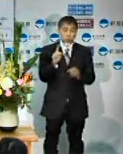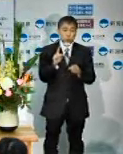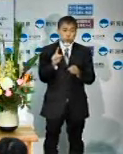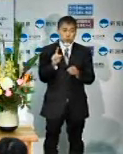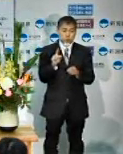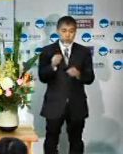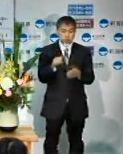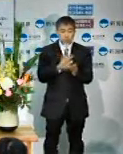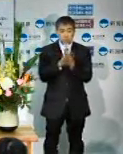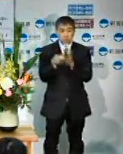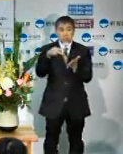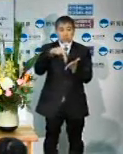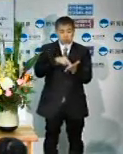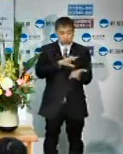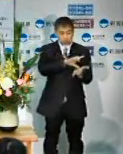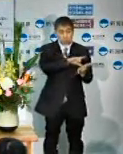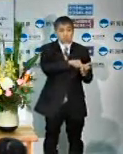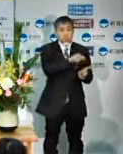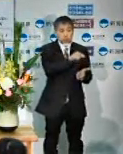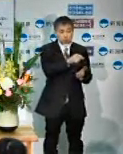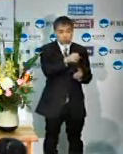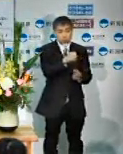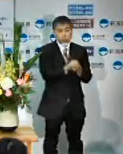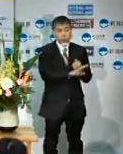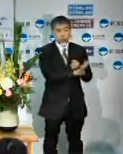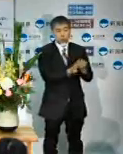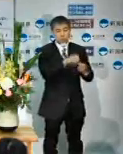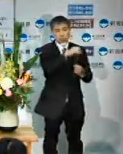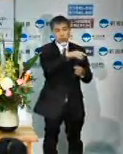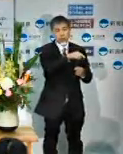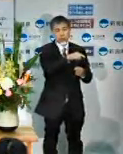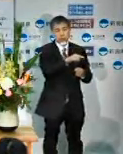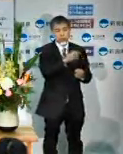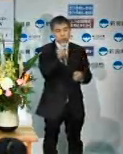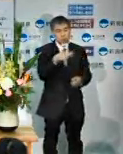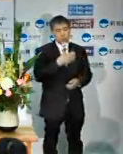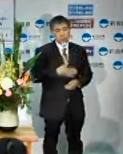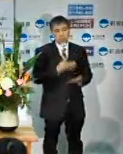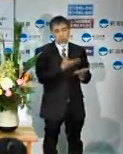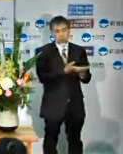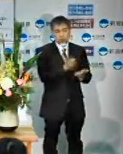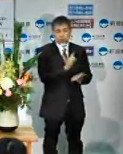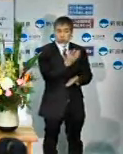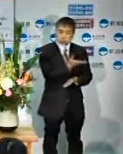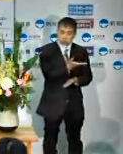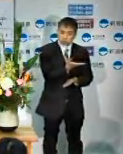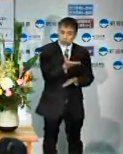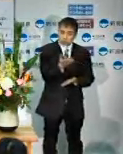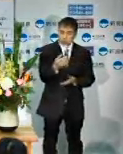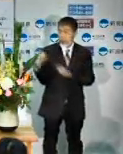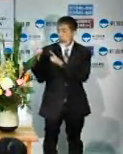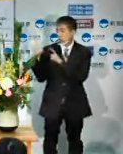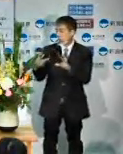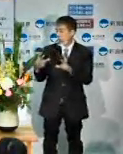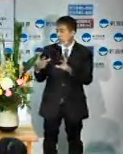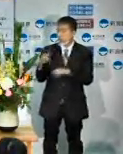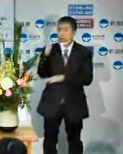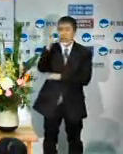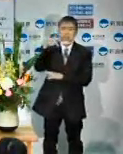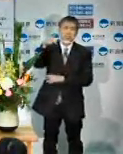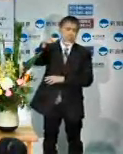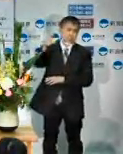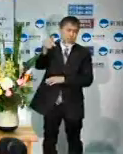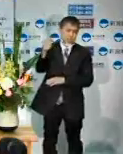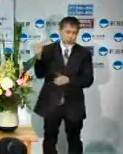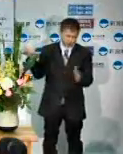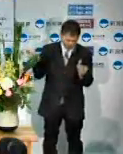はどのように地元の理解ですとか進めていきたいというふうに考えていますか。 ですから政府がそういうことを言ってるのはもうずっと前から